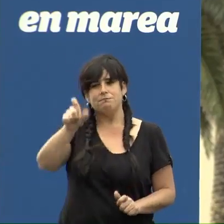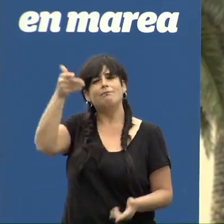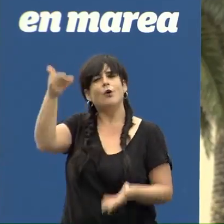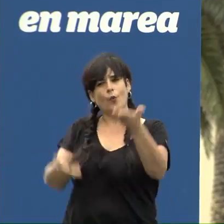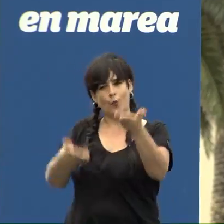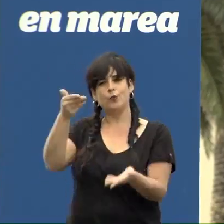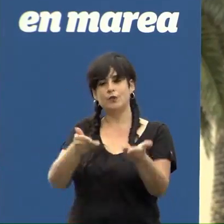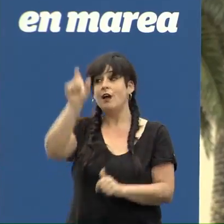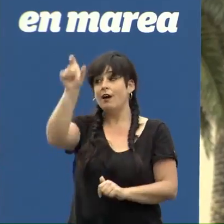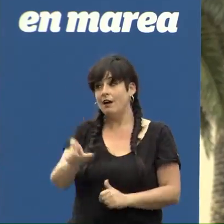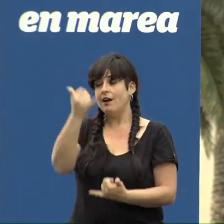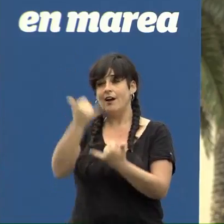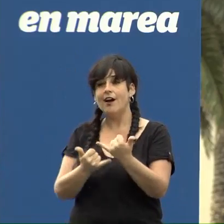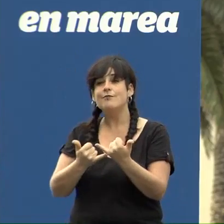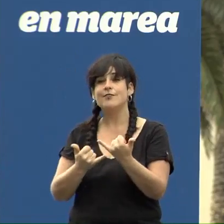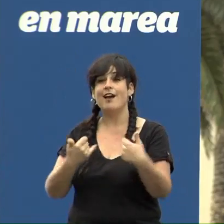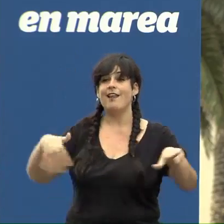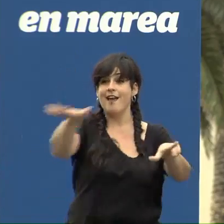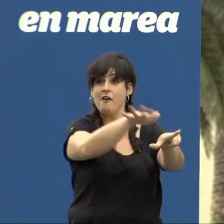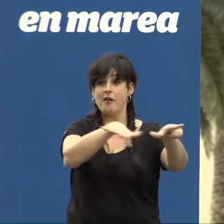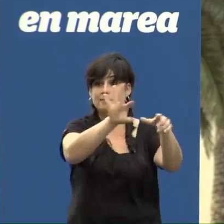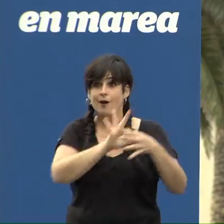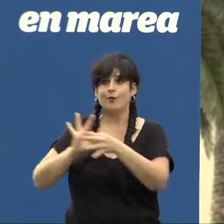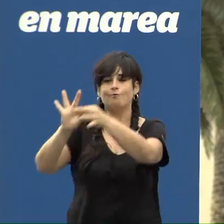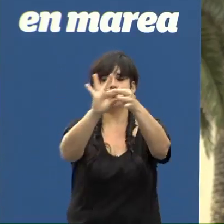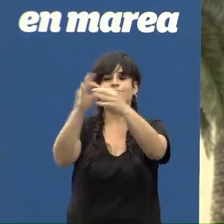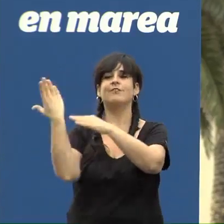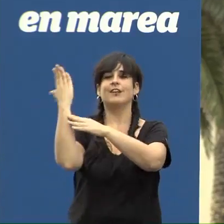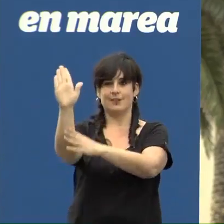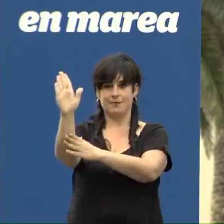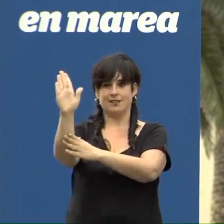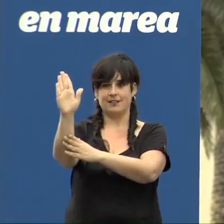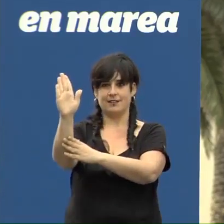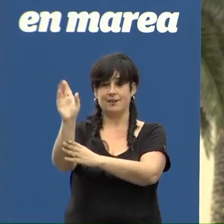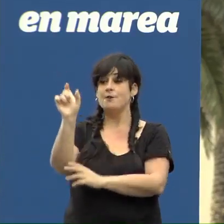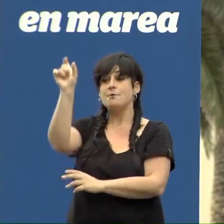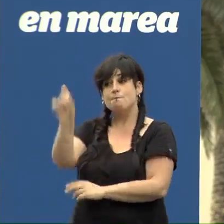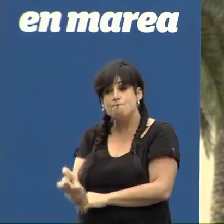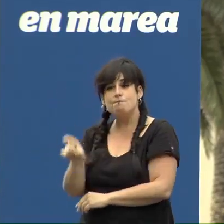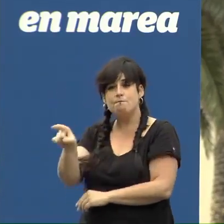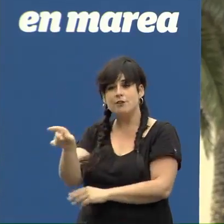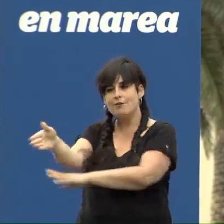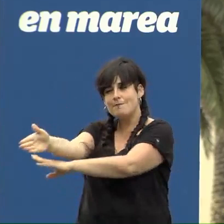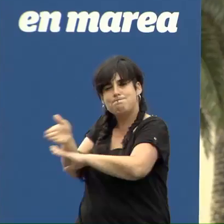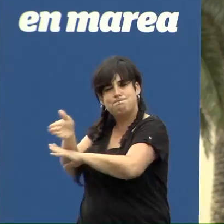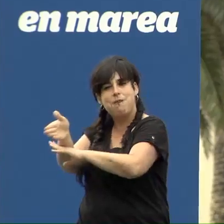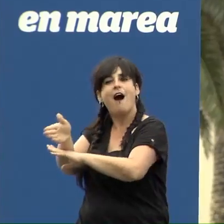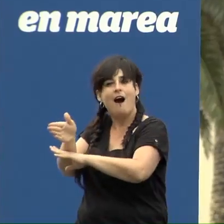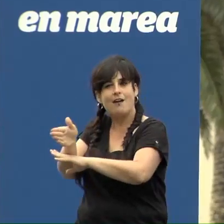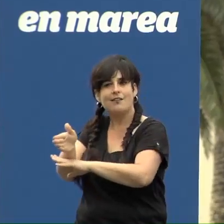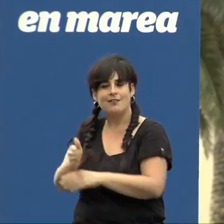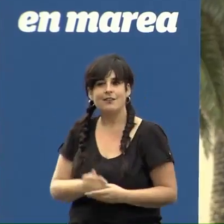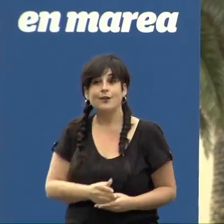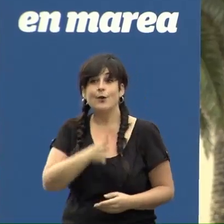unha persoa que representa todo este espazo de unidade popular, unha persoa que lles pega onde máis lles doe, porque